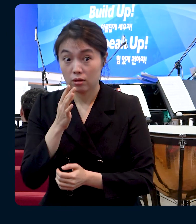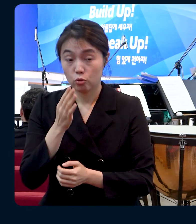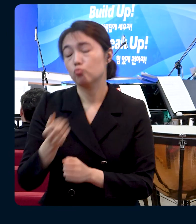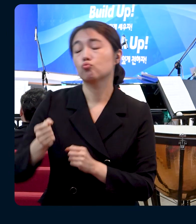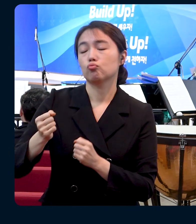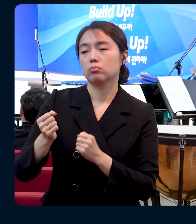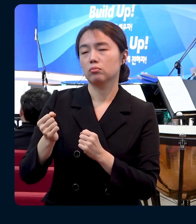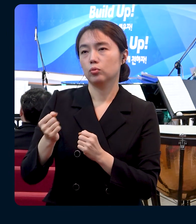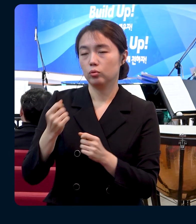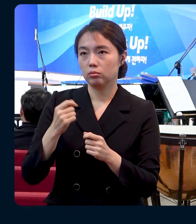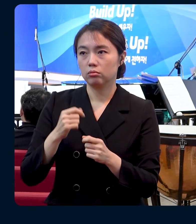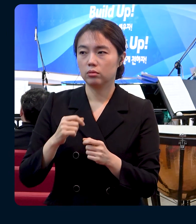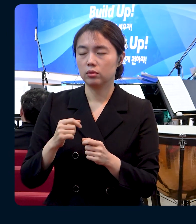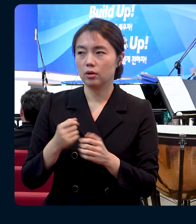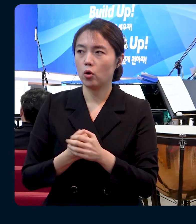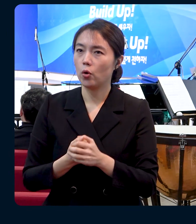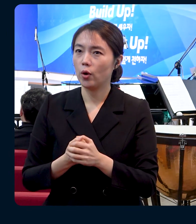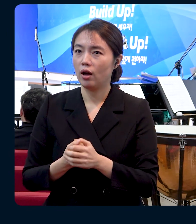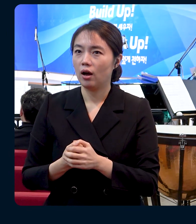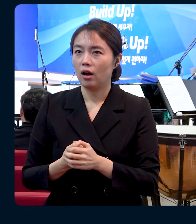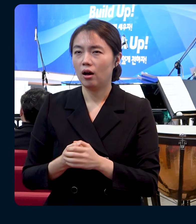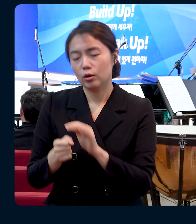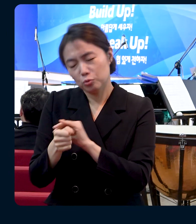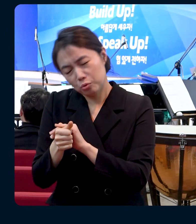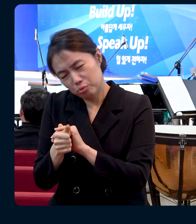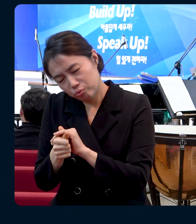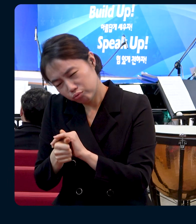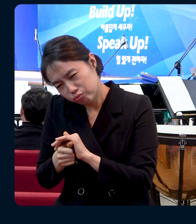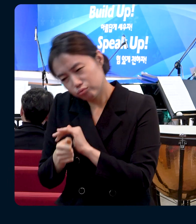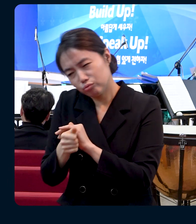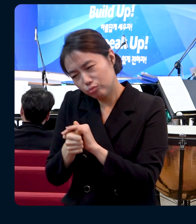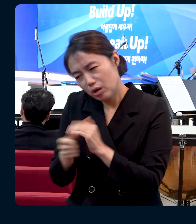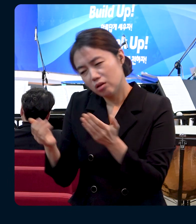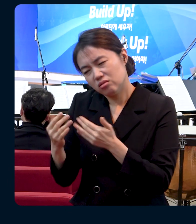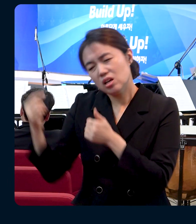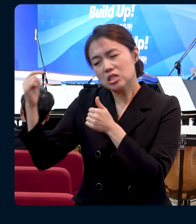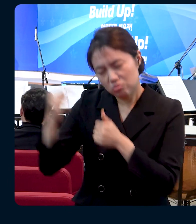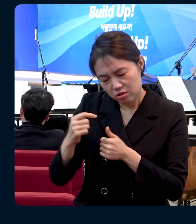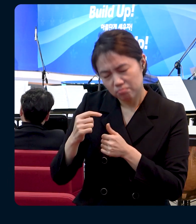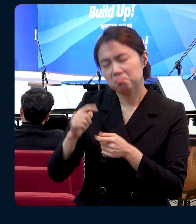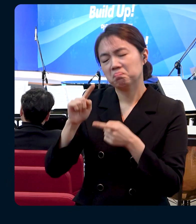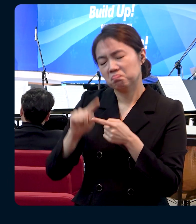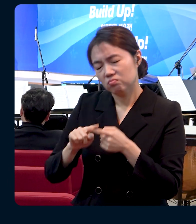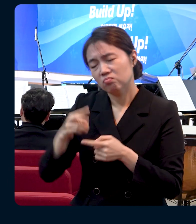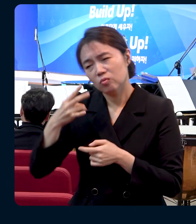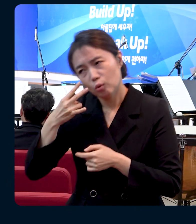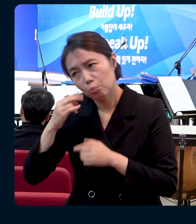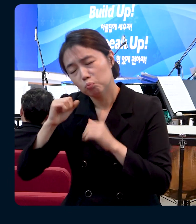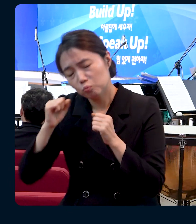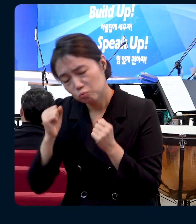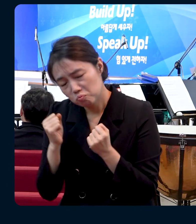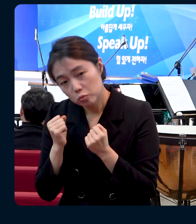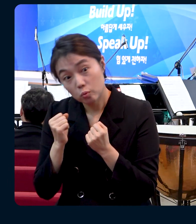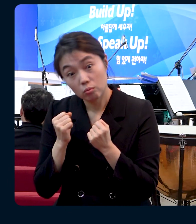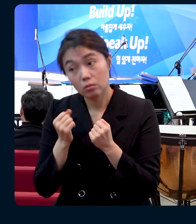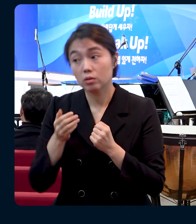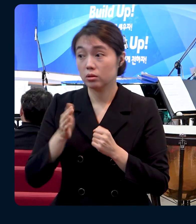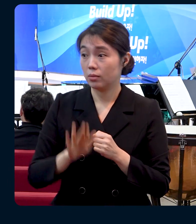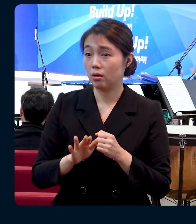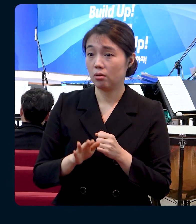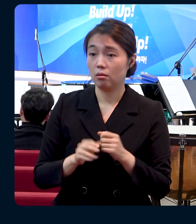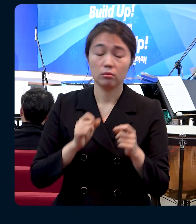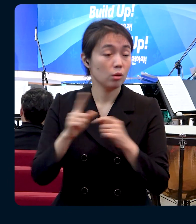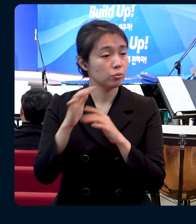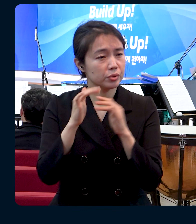소극적으로 시키는 것만 겨우겨우 할 뿐 절대로 마음을 다하여 샤라트, 그렇게